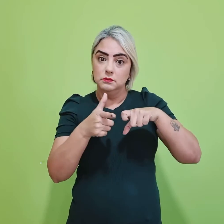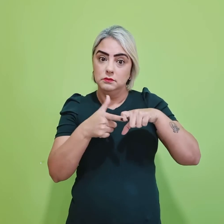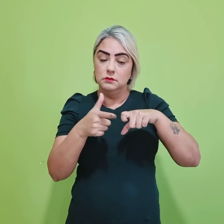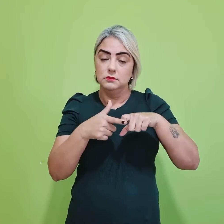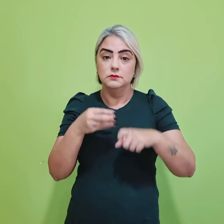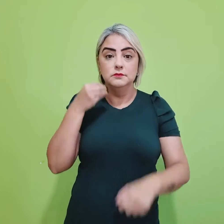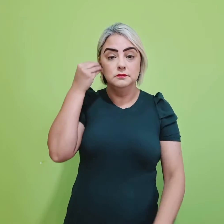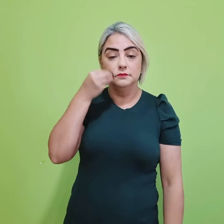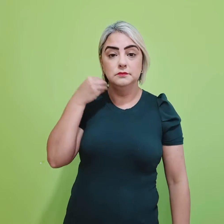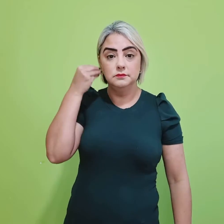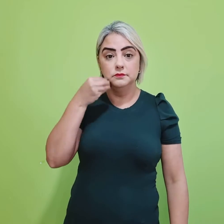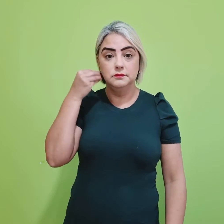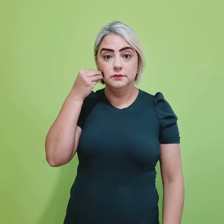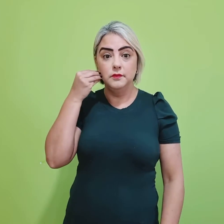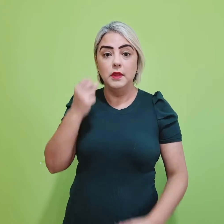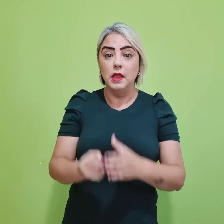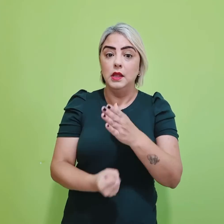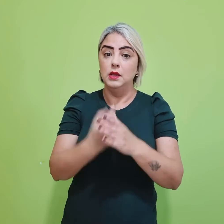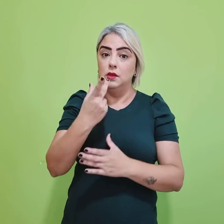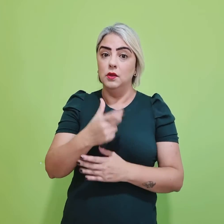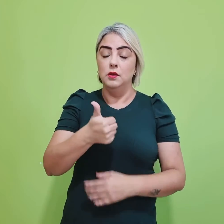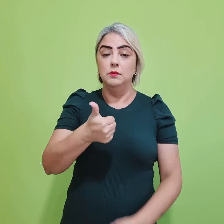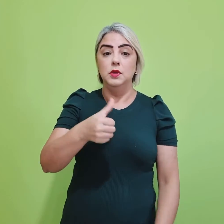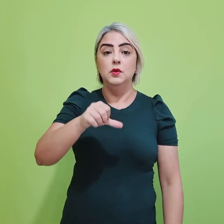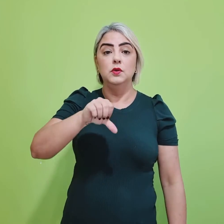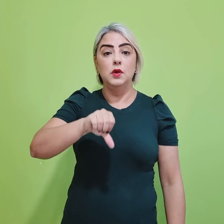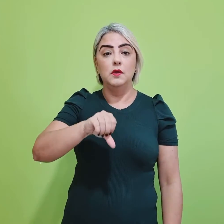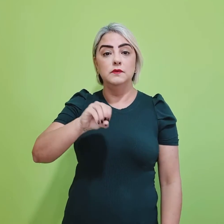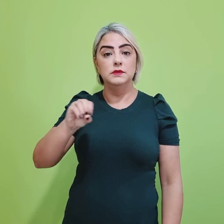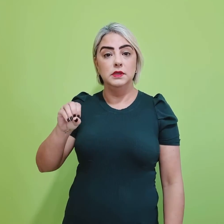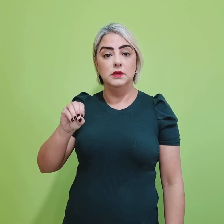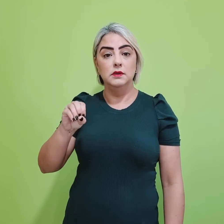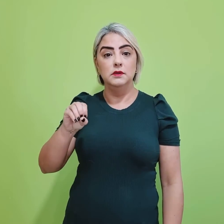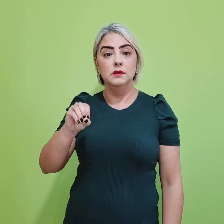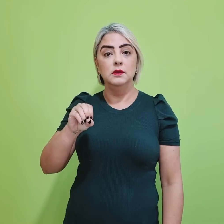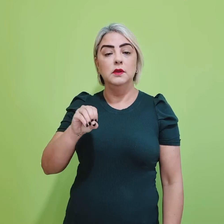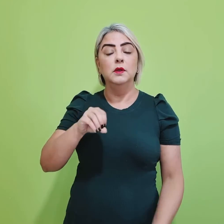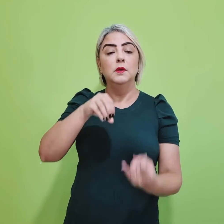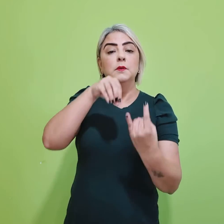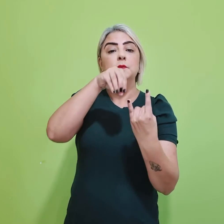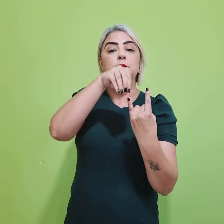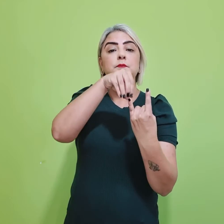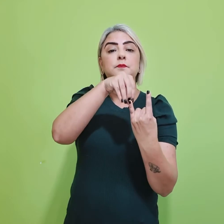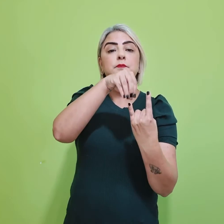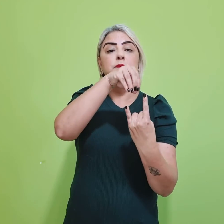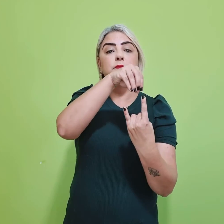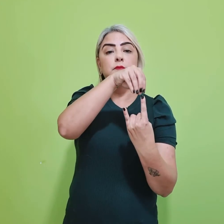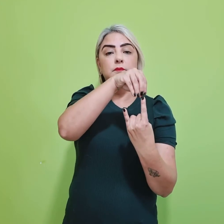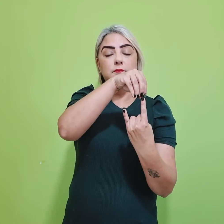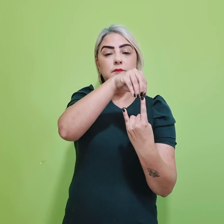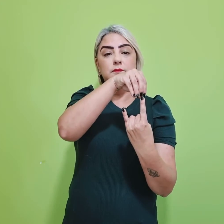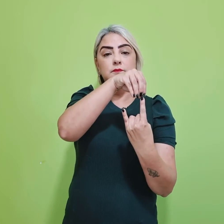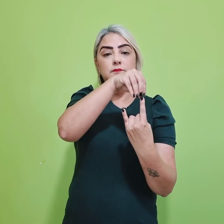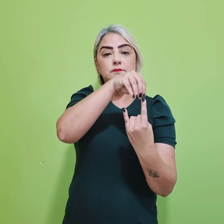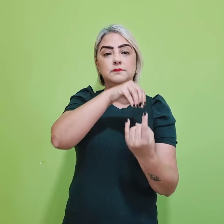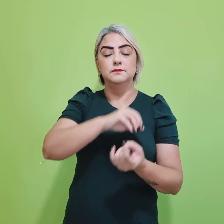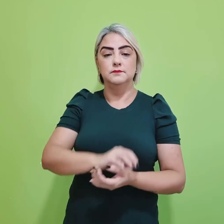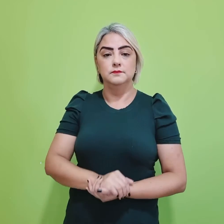medicina experimental, fundou em 1900 o Instituto Soroterápico